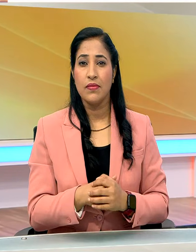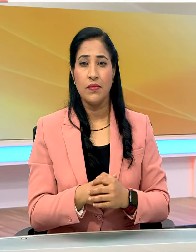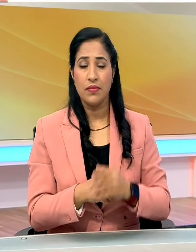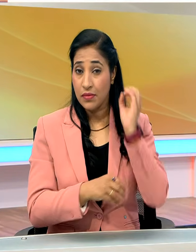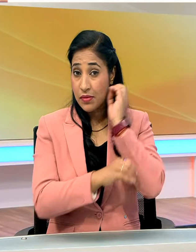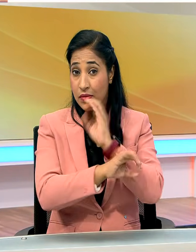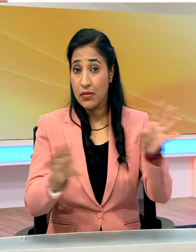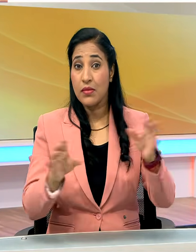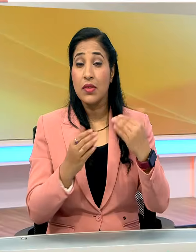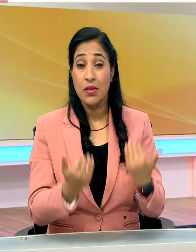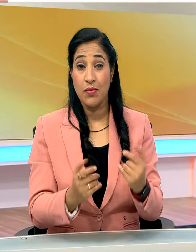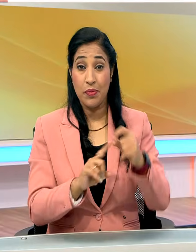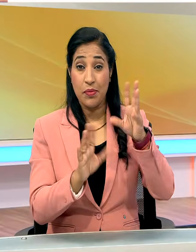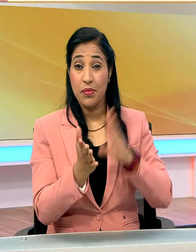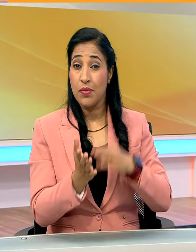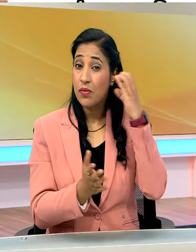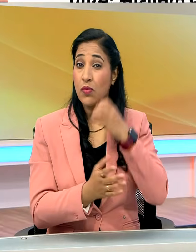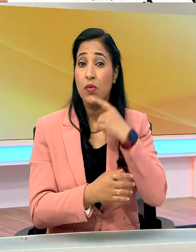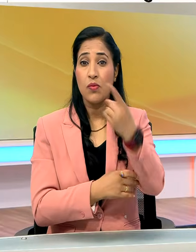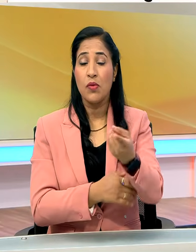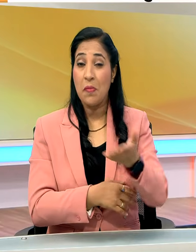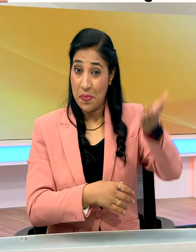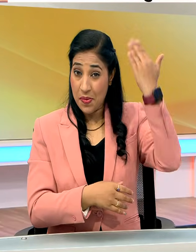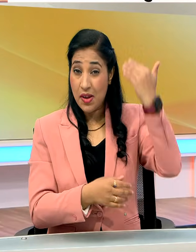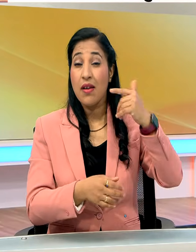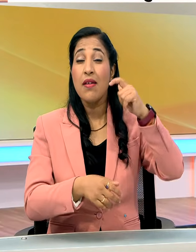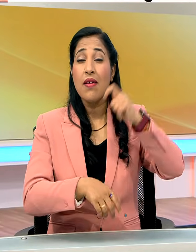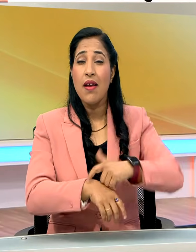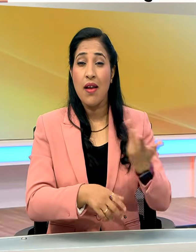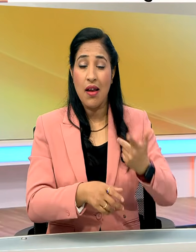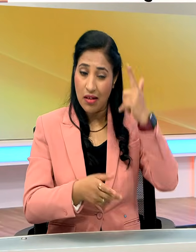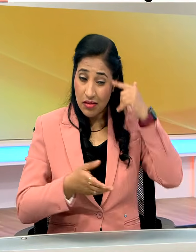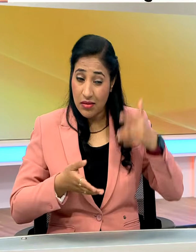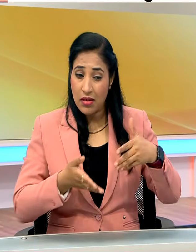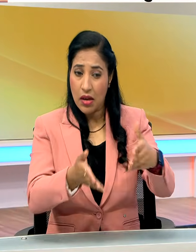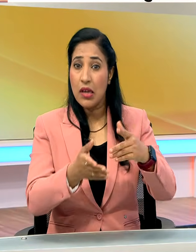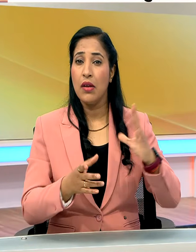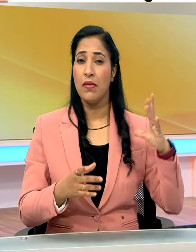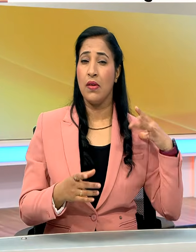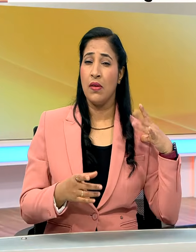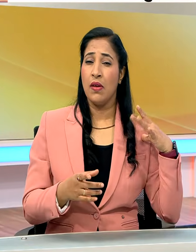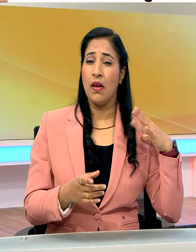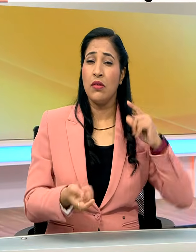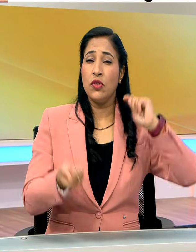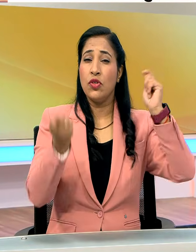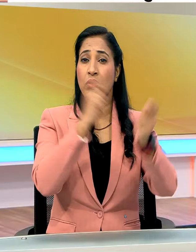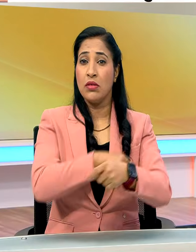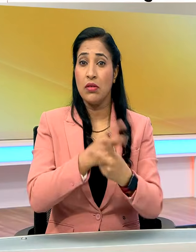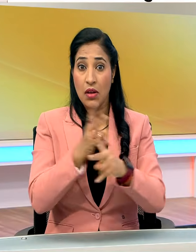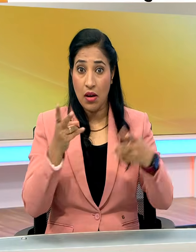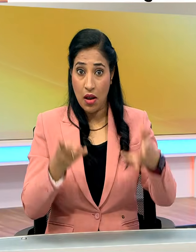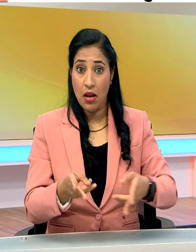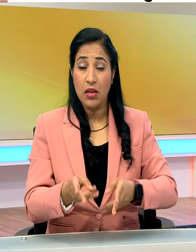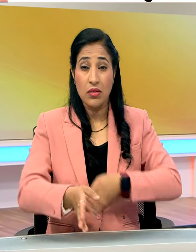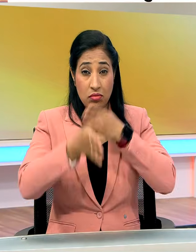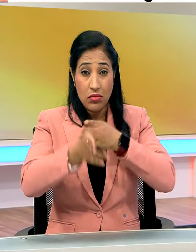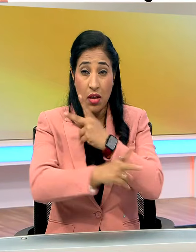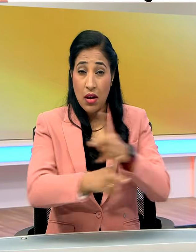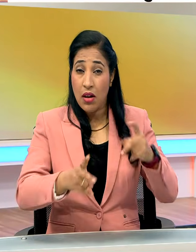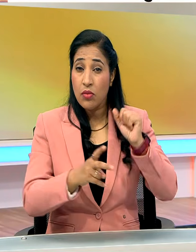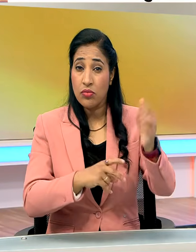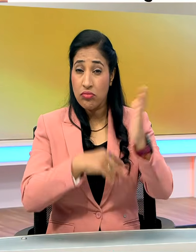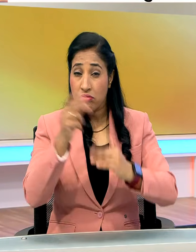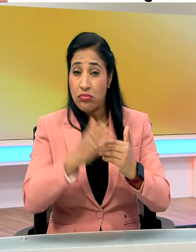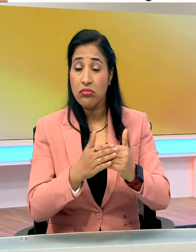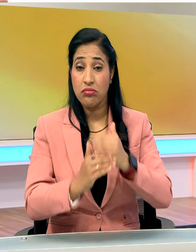आपको बता दें, इस दौरान प्रधानमंत्री ने कहा कि एक दौर था जब सड़क के इंतजार में पीढ़ियां बदल जाती थी, लेकिन आज एक्सप्रेसवे, एयरवे जैसे इंफ्रा